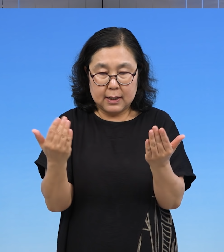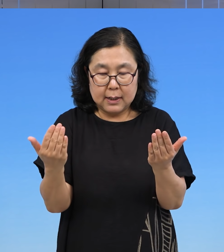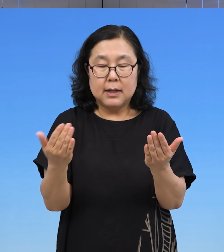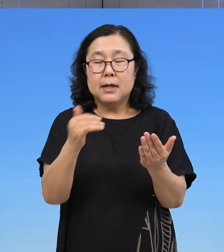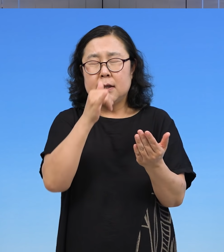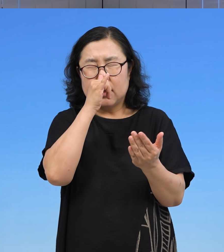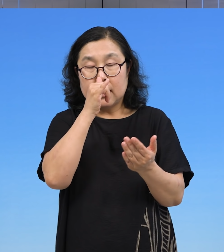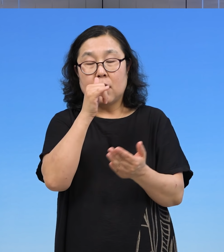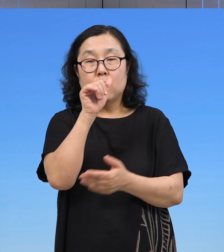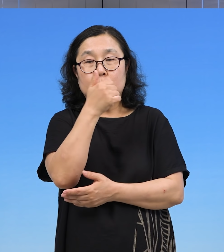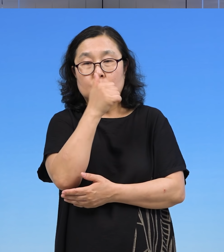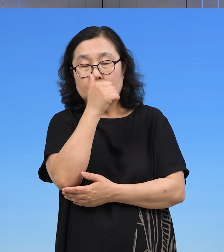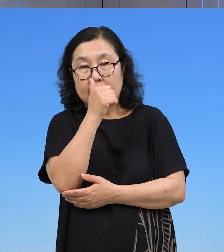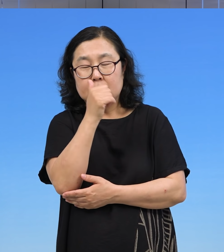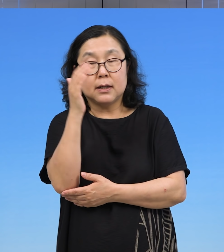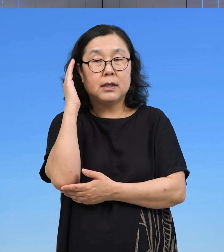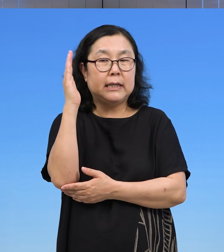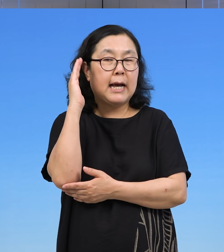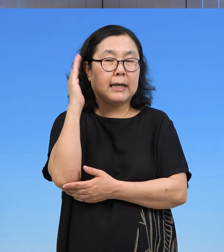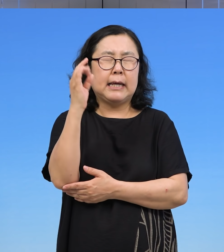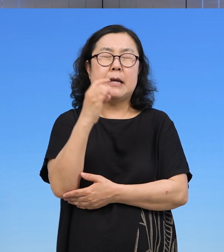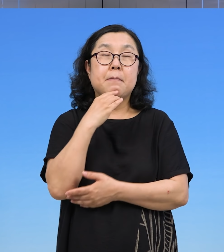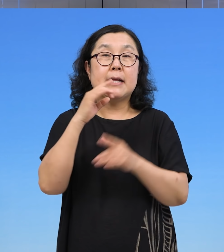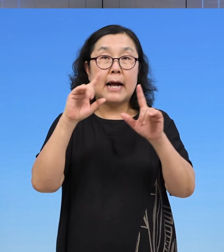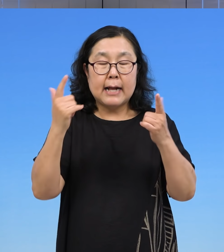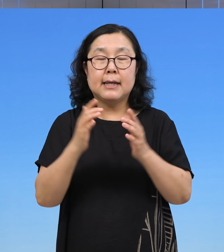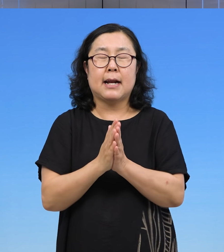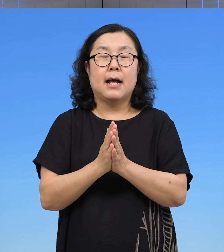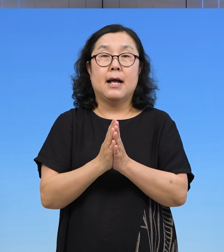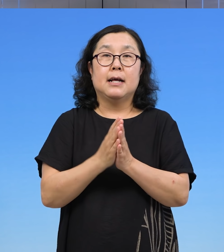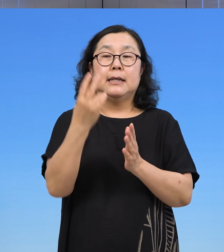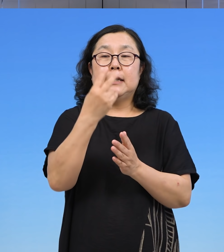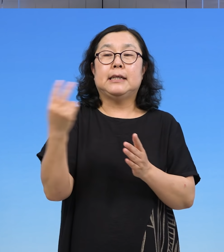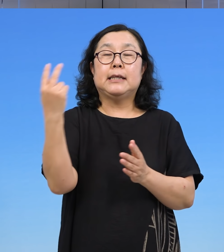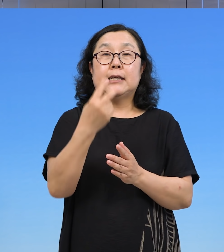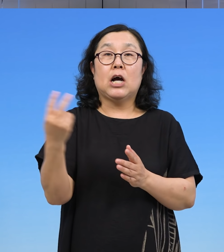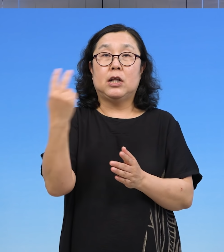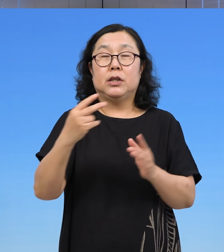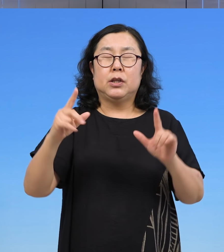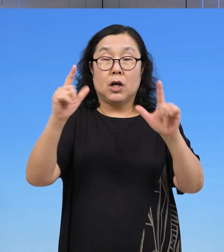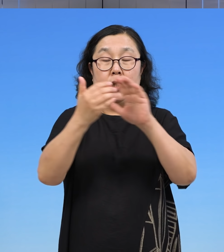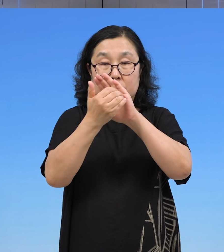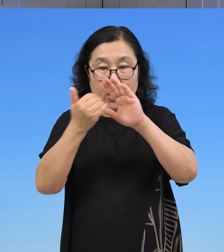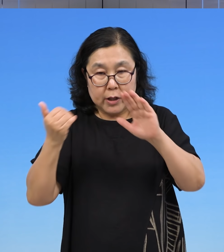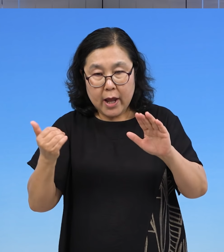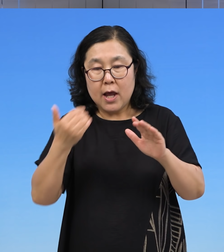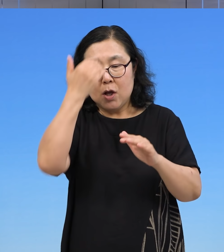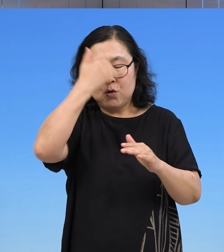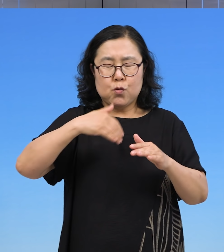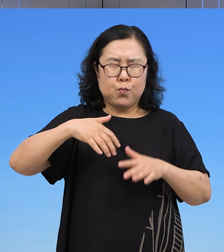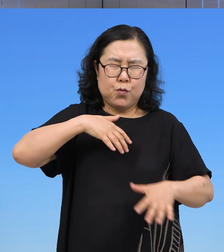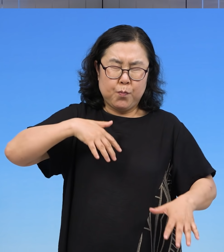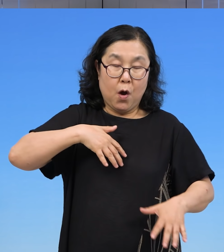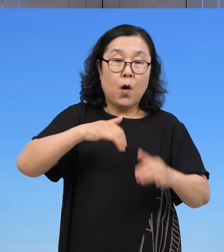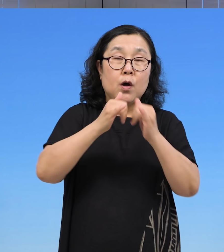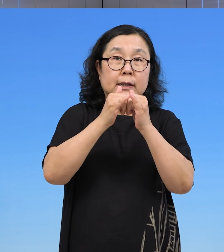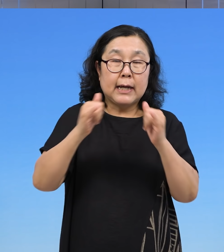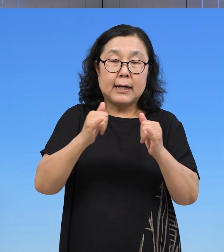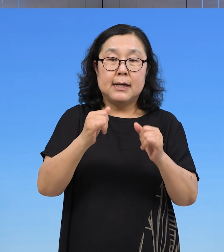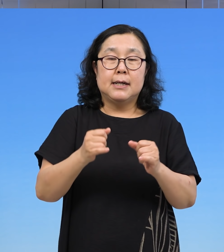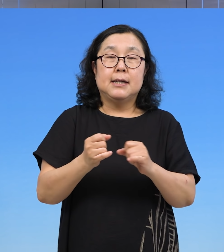이야기꾼이 아니라 2000년 전에 이 중풍병자를 살려주신 것 주님께서 오늘도 일하고 계시다는 걸 이